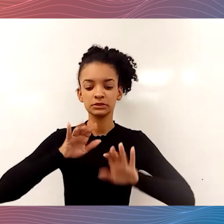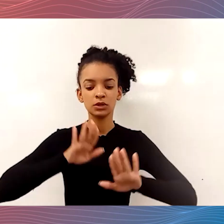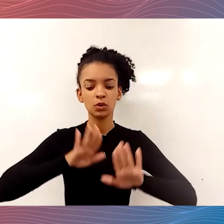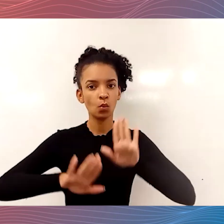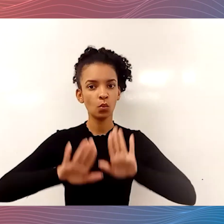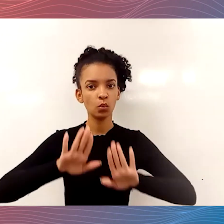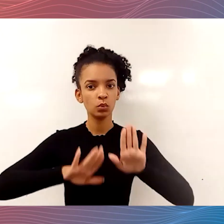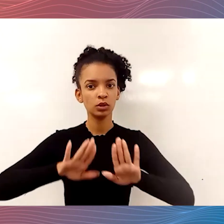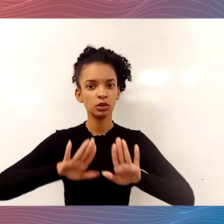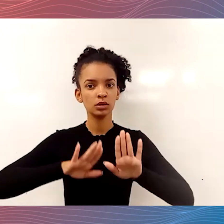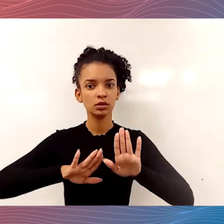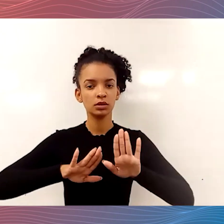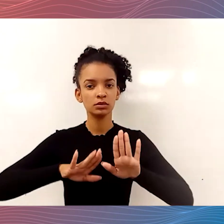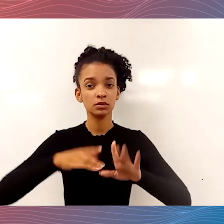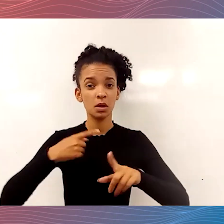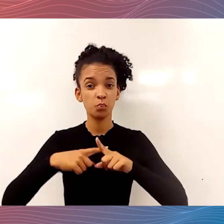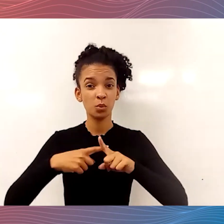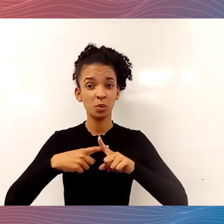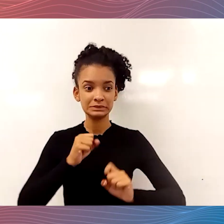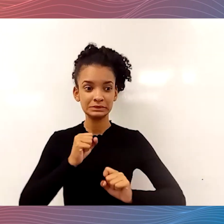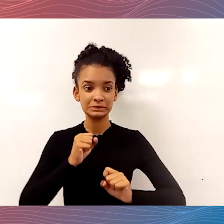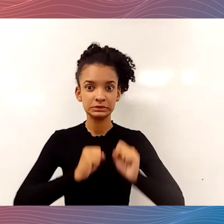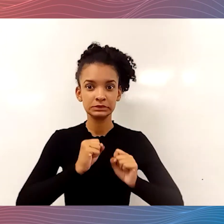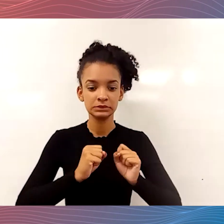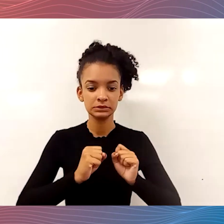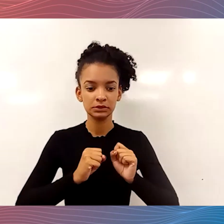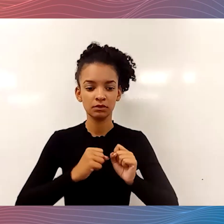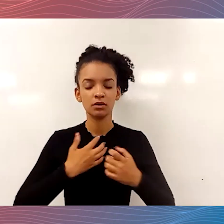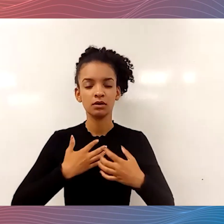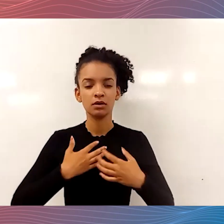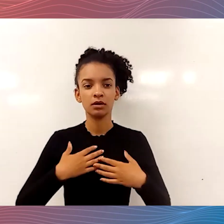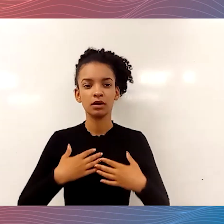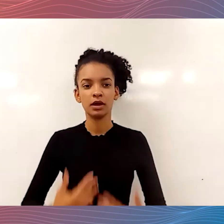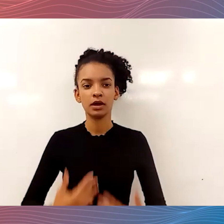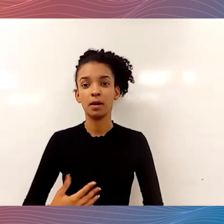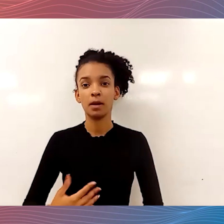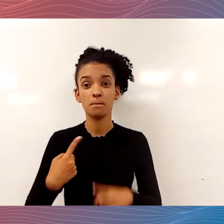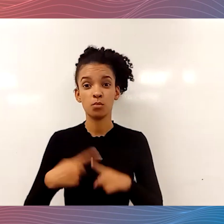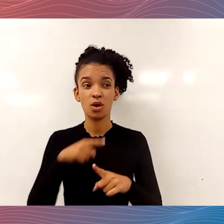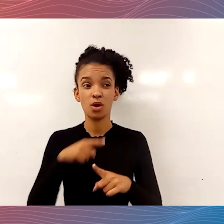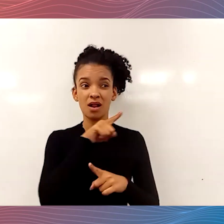você correr um pouquinho mais só, você desmaia, pela altitude,